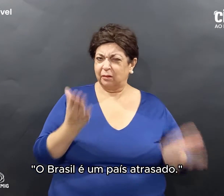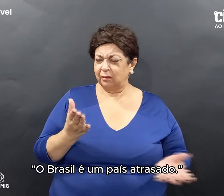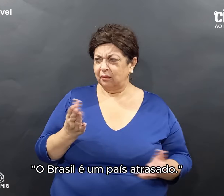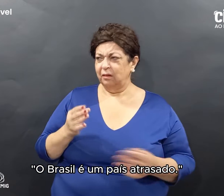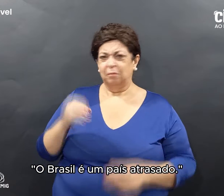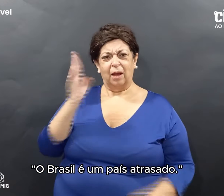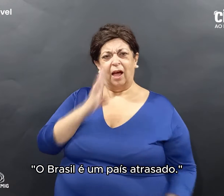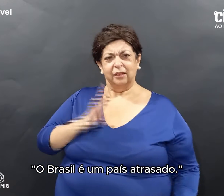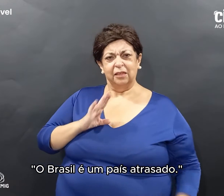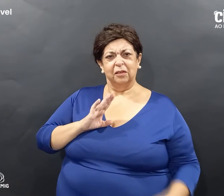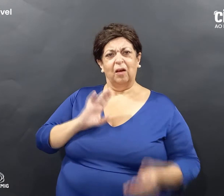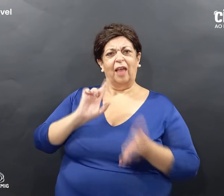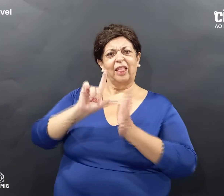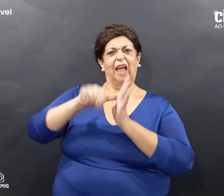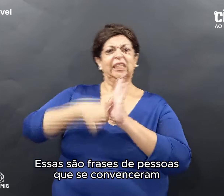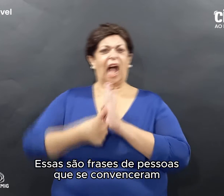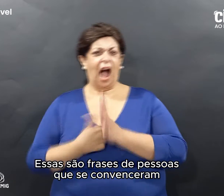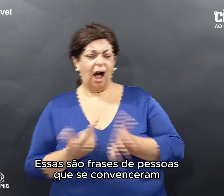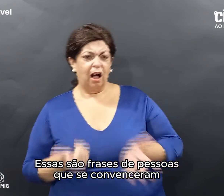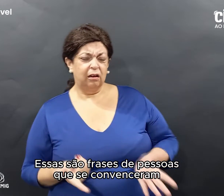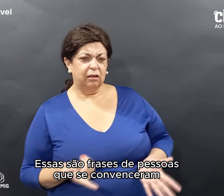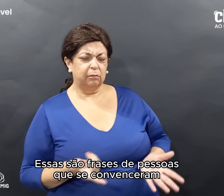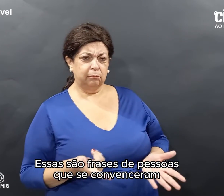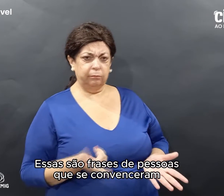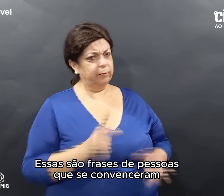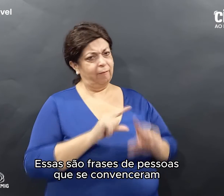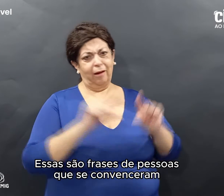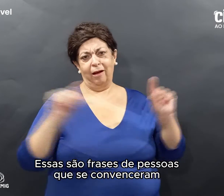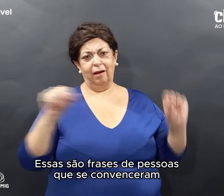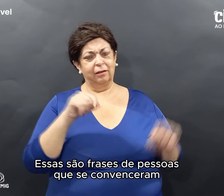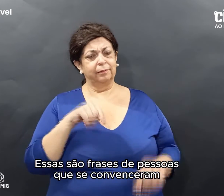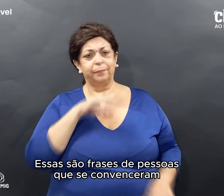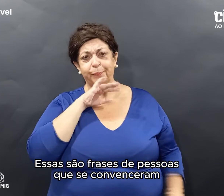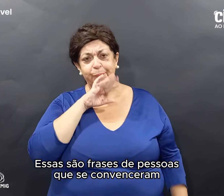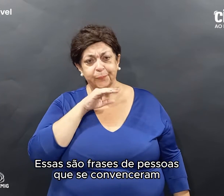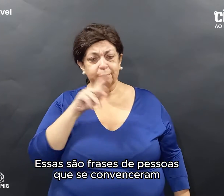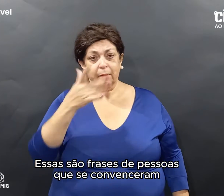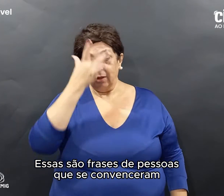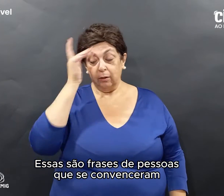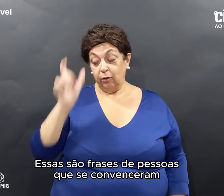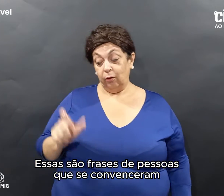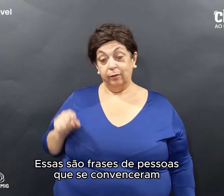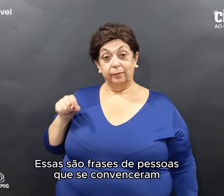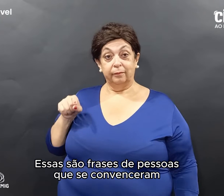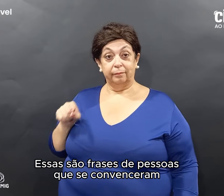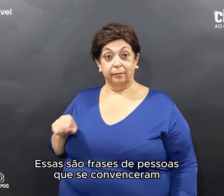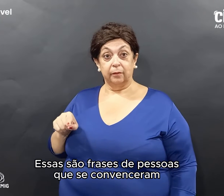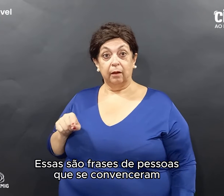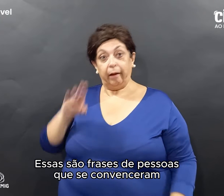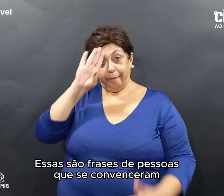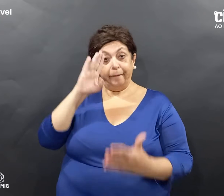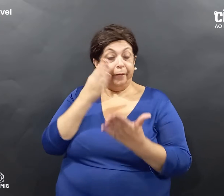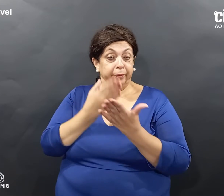um país atrasado. Essas são frases de pessoas que se convenceram de